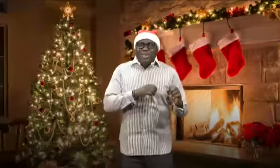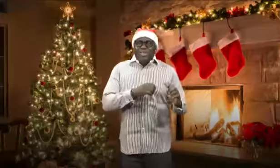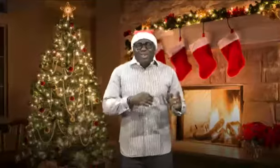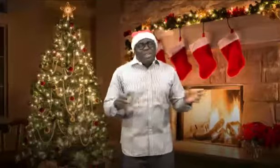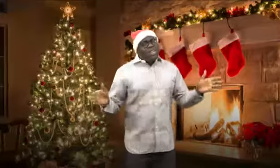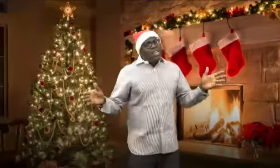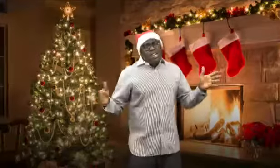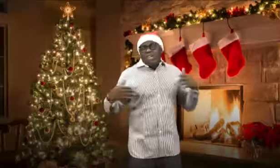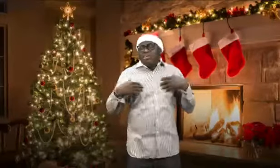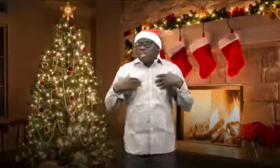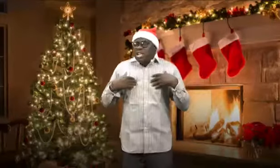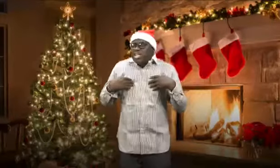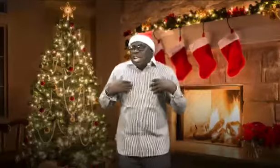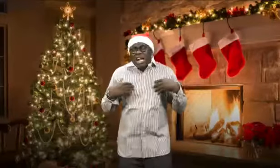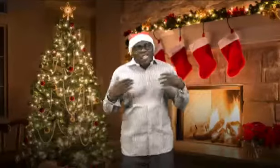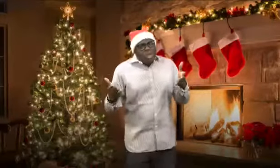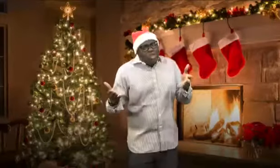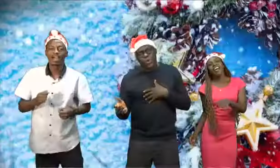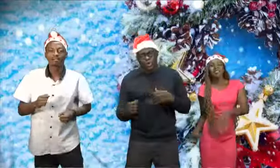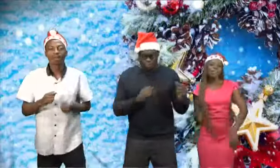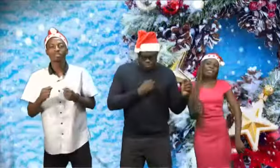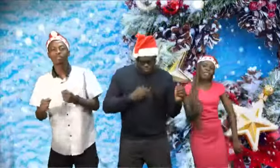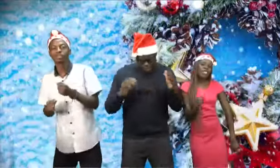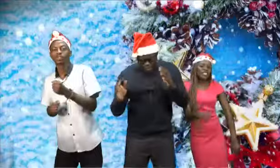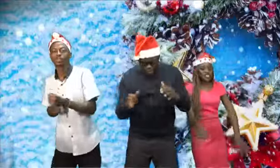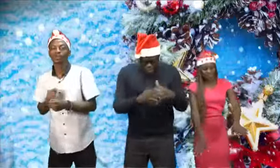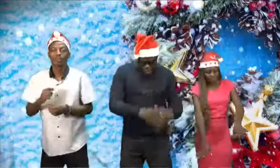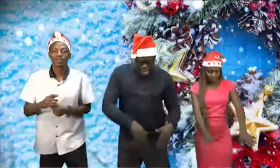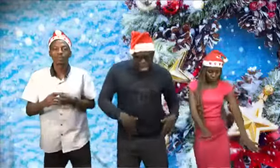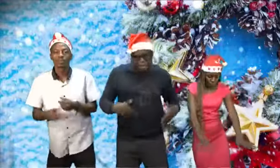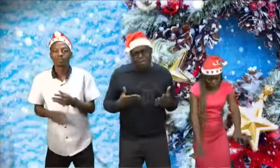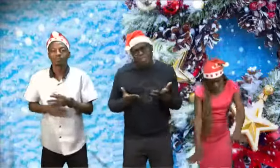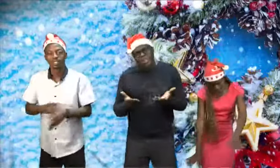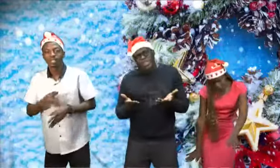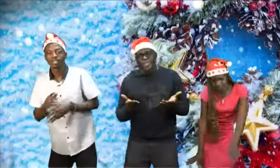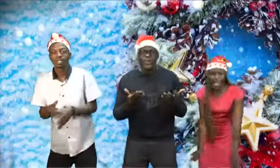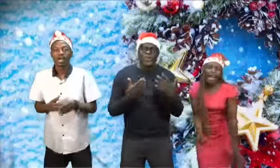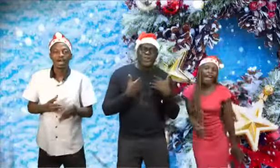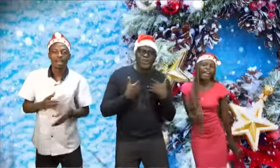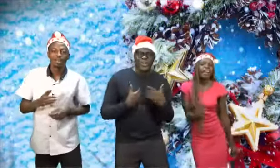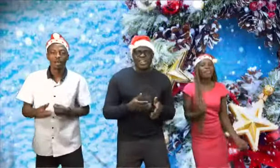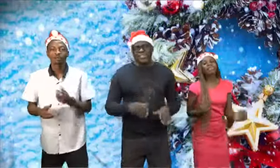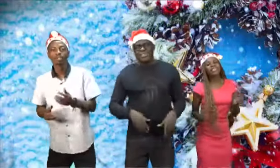ijo gbogbo eniyan e je ka jojo ara eba mi jo ijo ara eba mi jo ijo ara eba mi jo